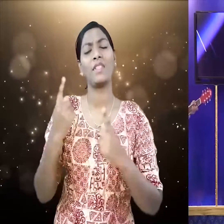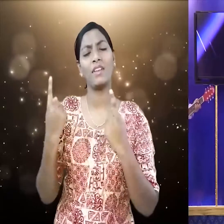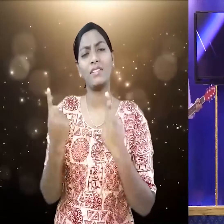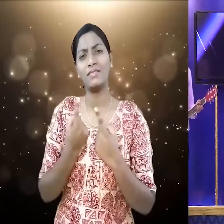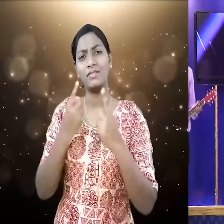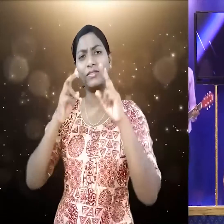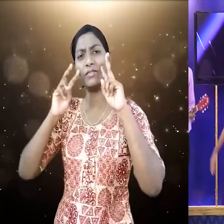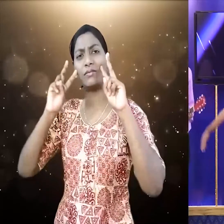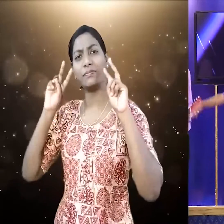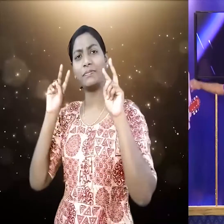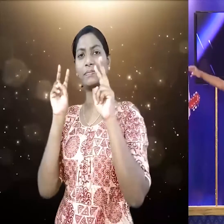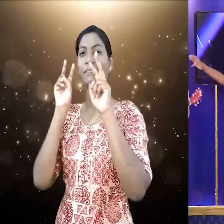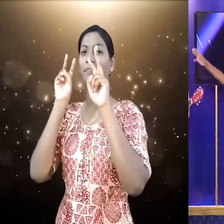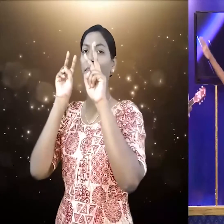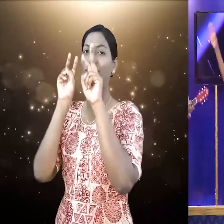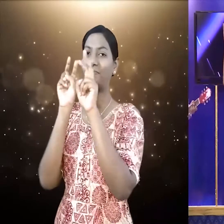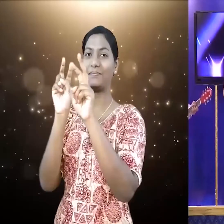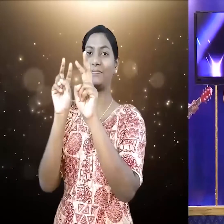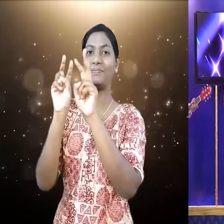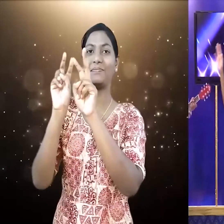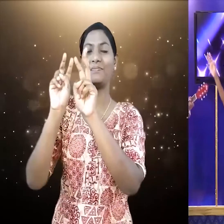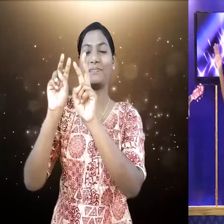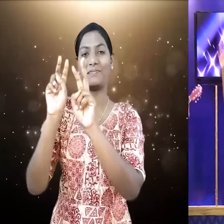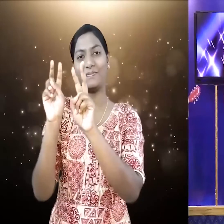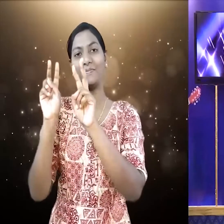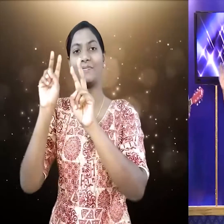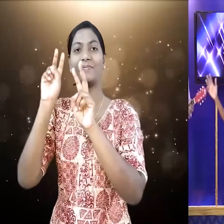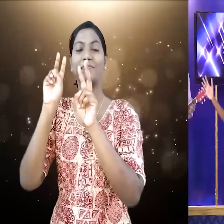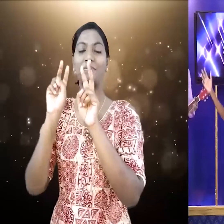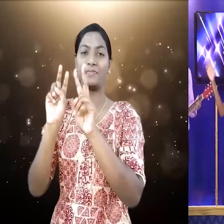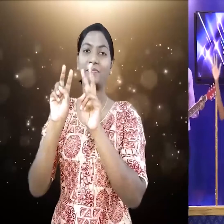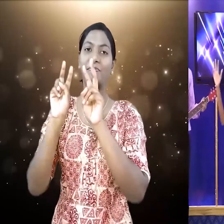केवल तुझको मैं देखूं, केवल तुझको मैं